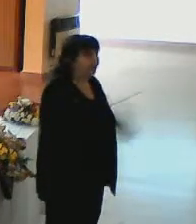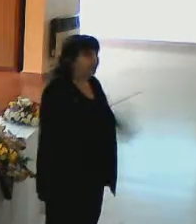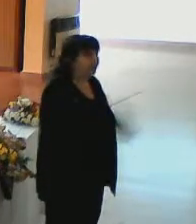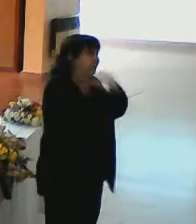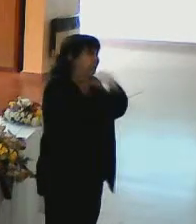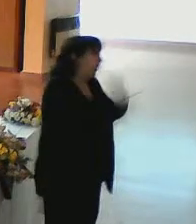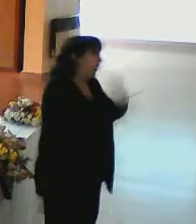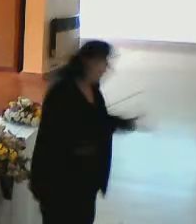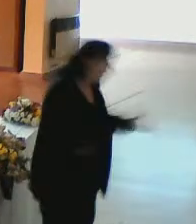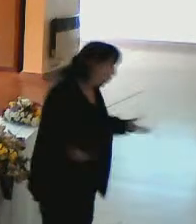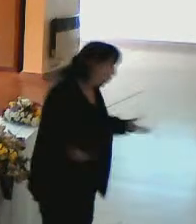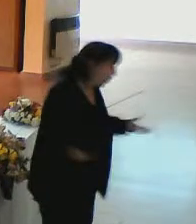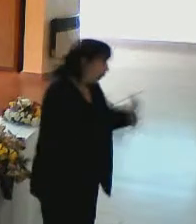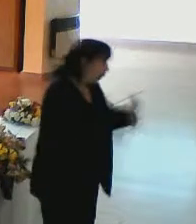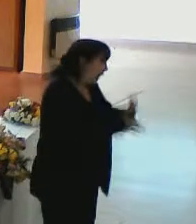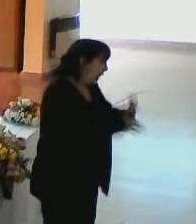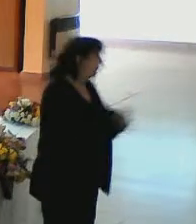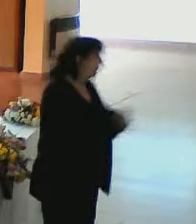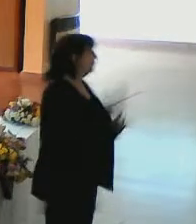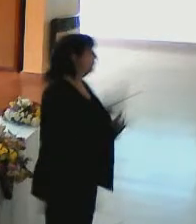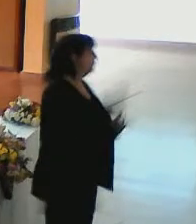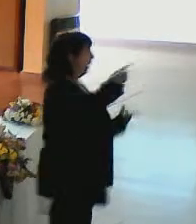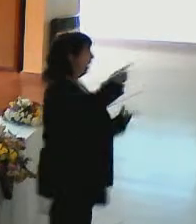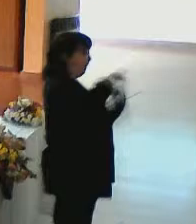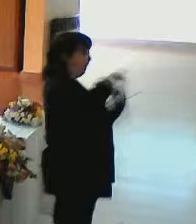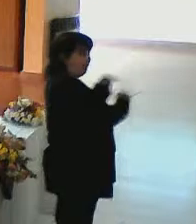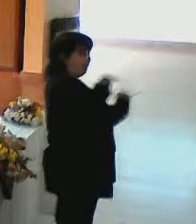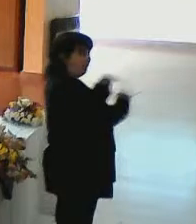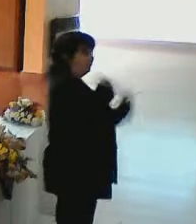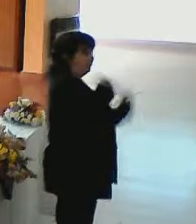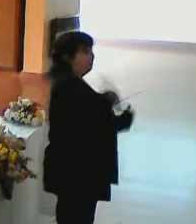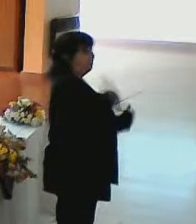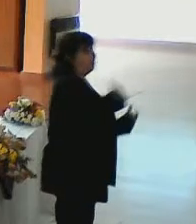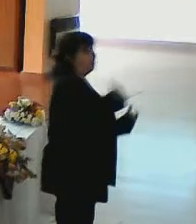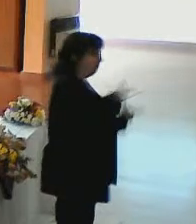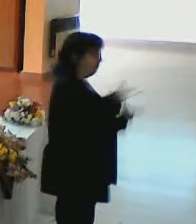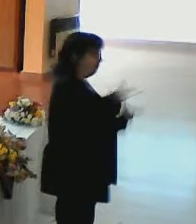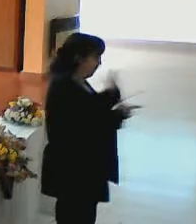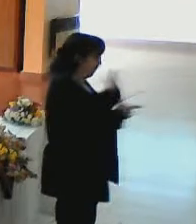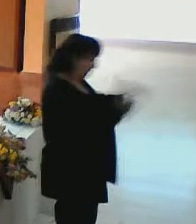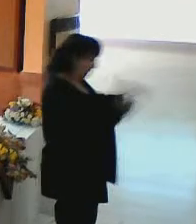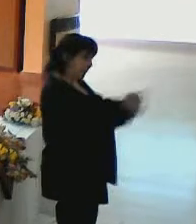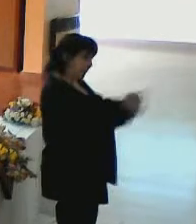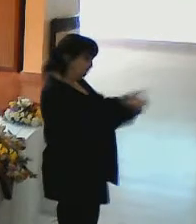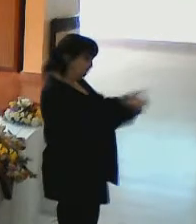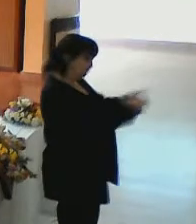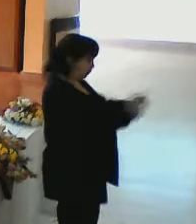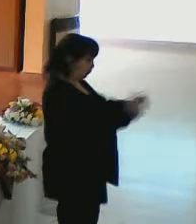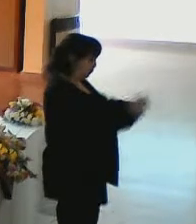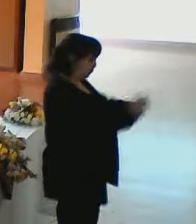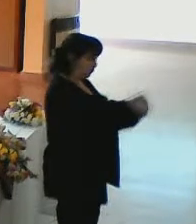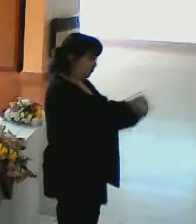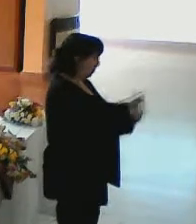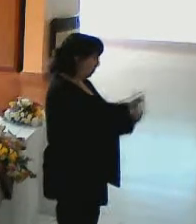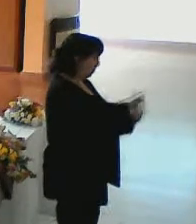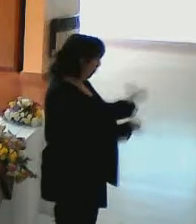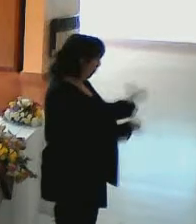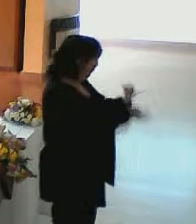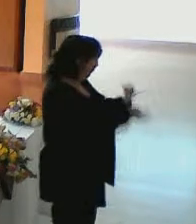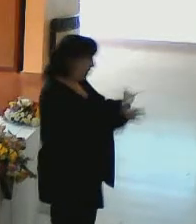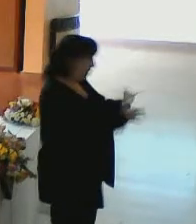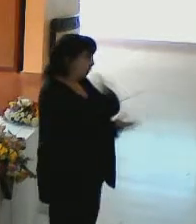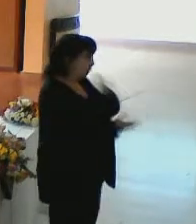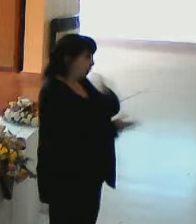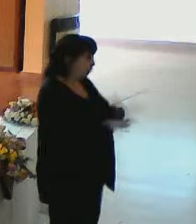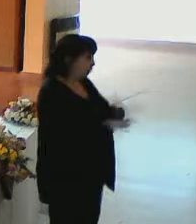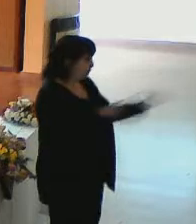cosas que le gustan, los juegos de video, puede estar horas jugando, entonces ¿cómo puede ser que las tareas